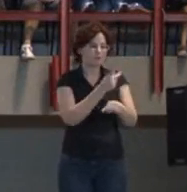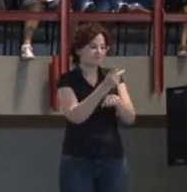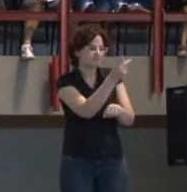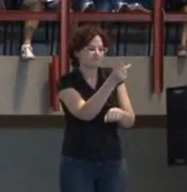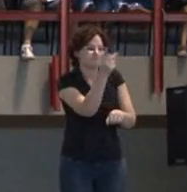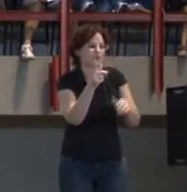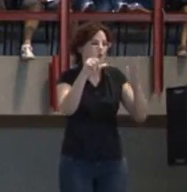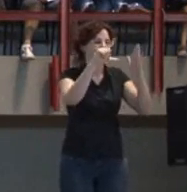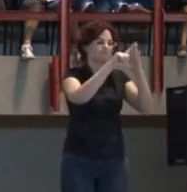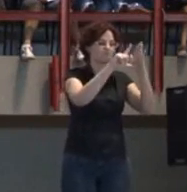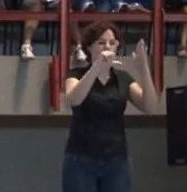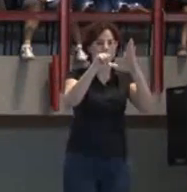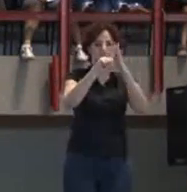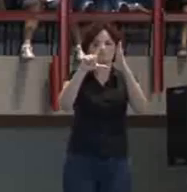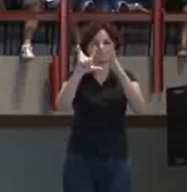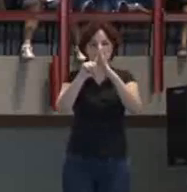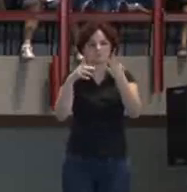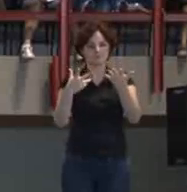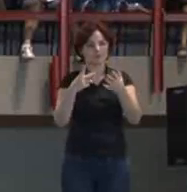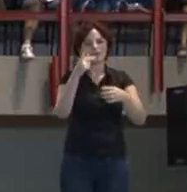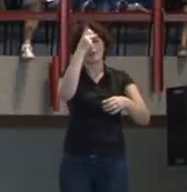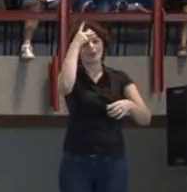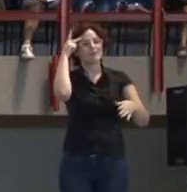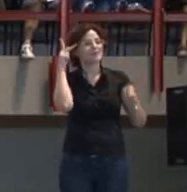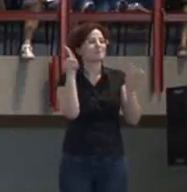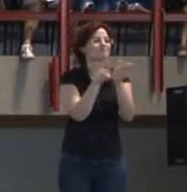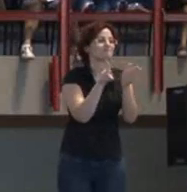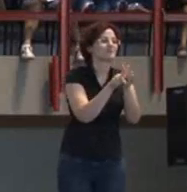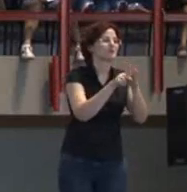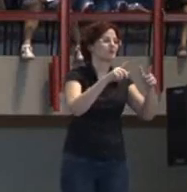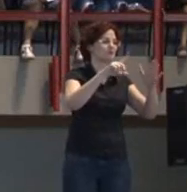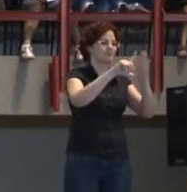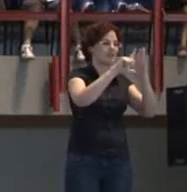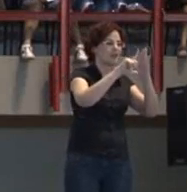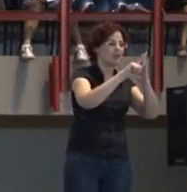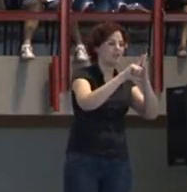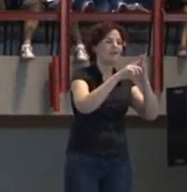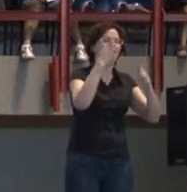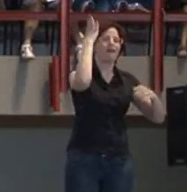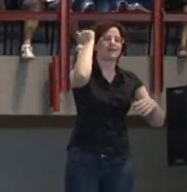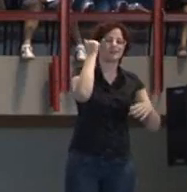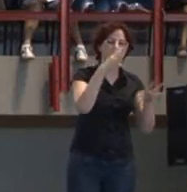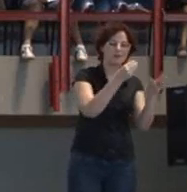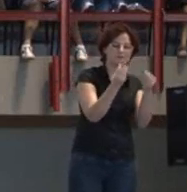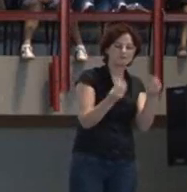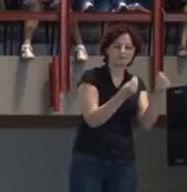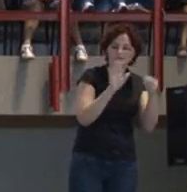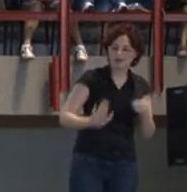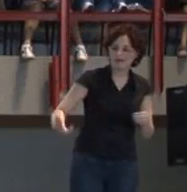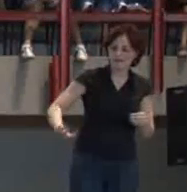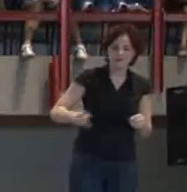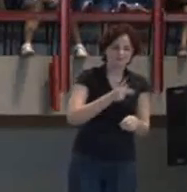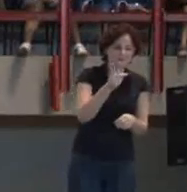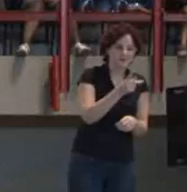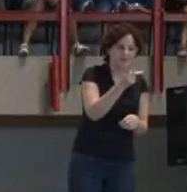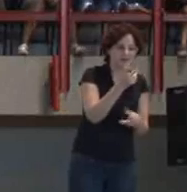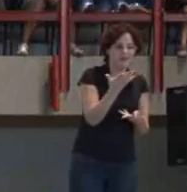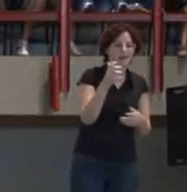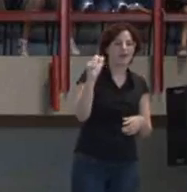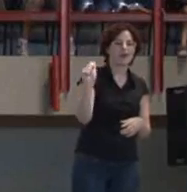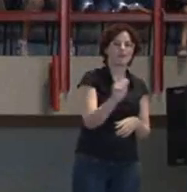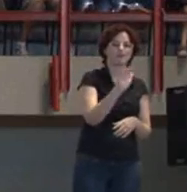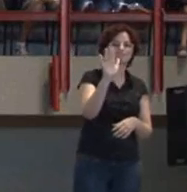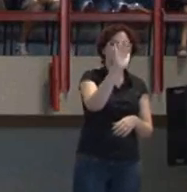donos sabem que tem muita criança procurando o que que eles aproveitam para fazer eles sobem os preços porque a